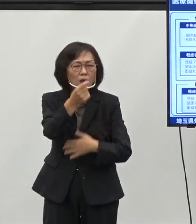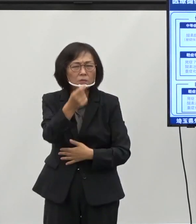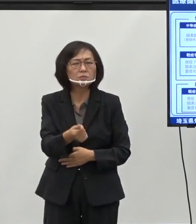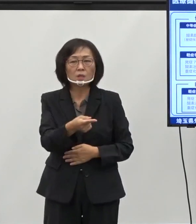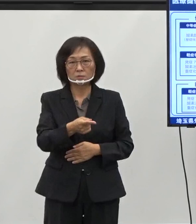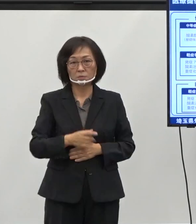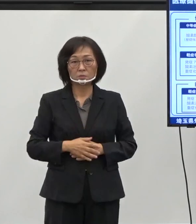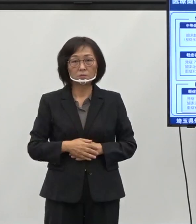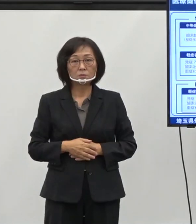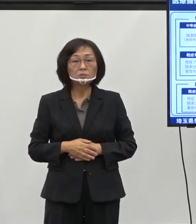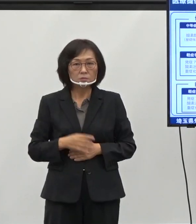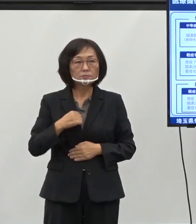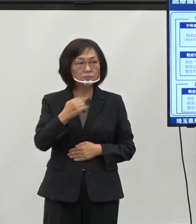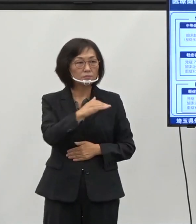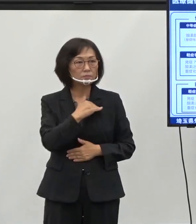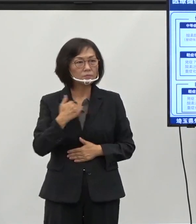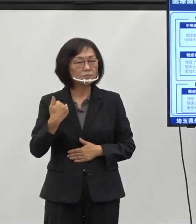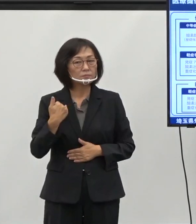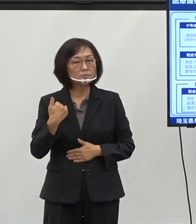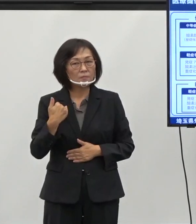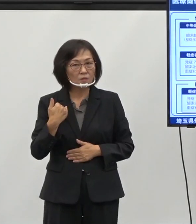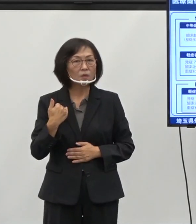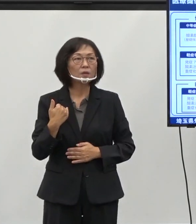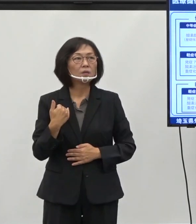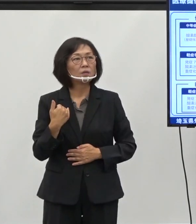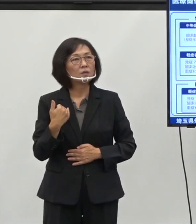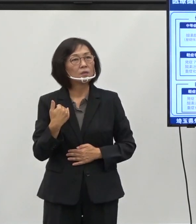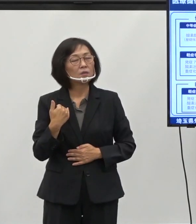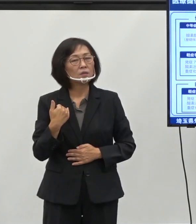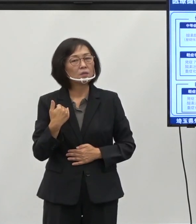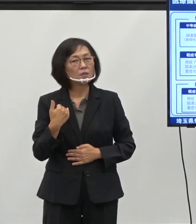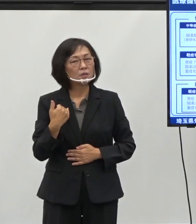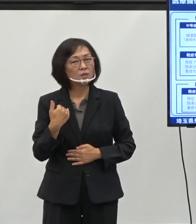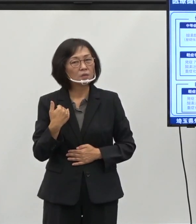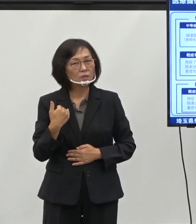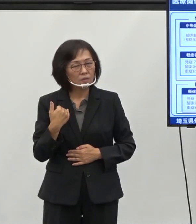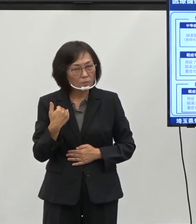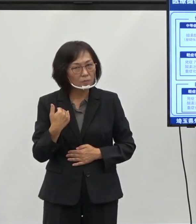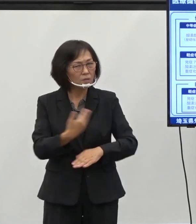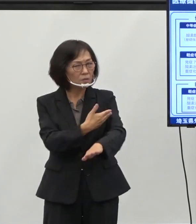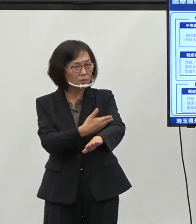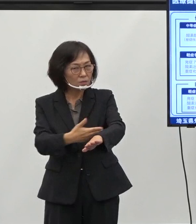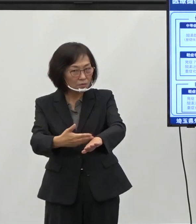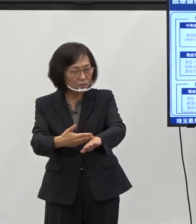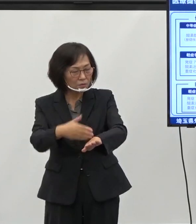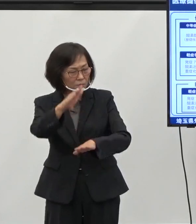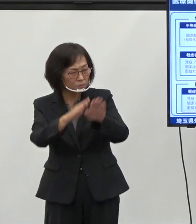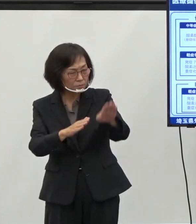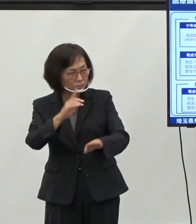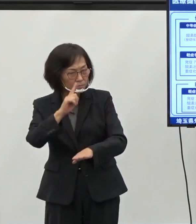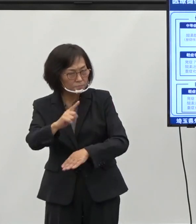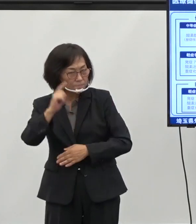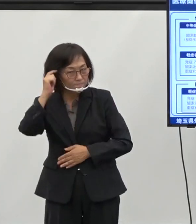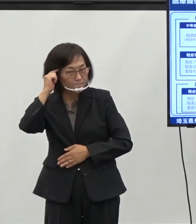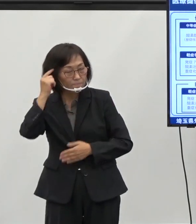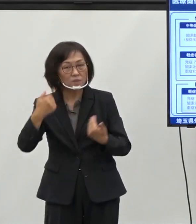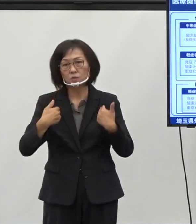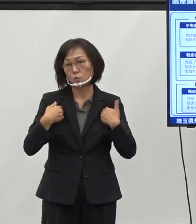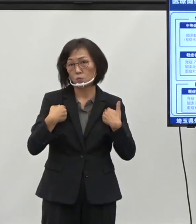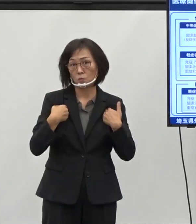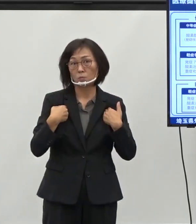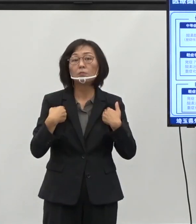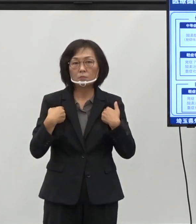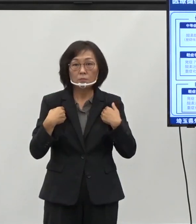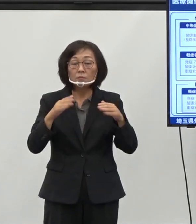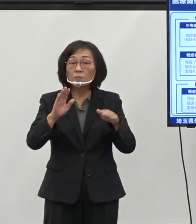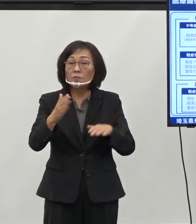、私どもとしてはまだ経過措置等をしっかりやる必要があると思ってはいますけれども、しか